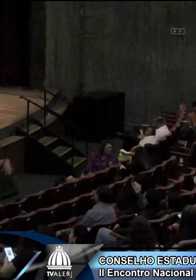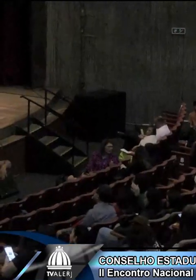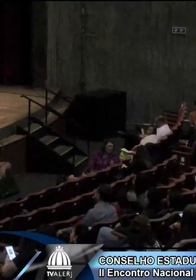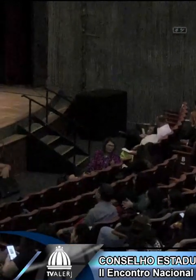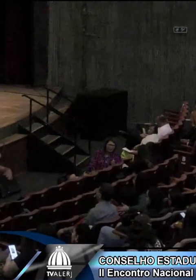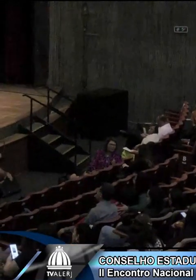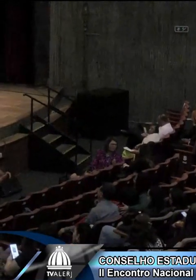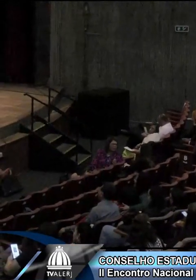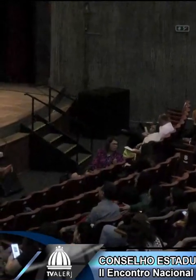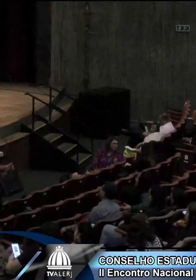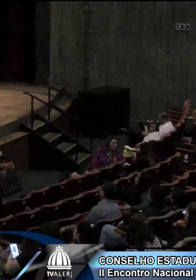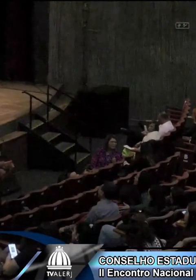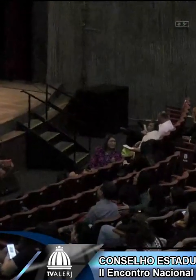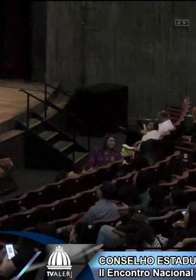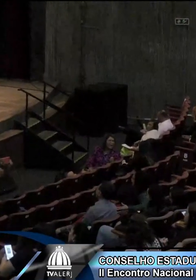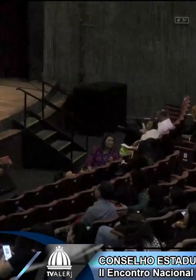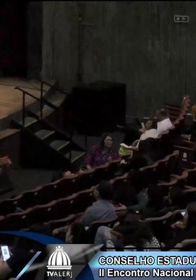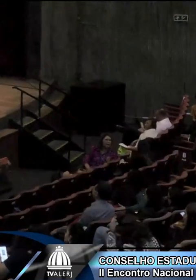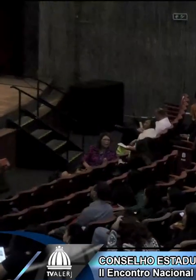a Paraíba